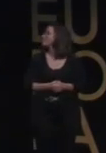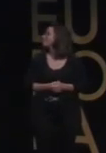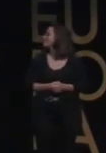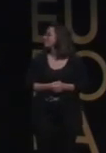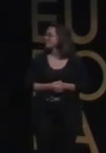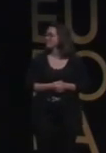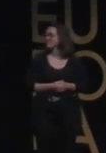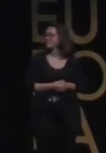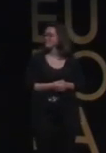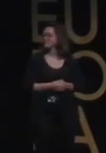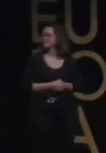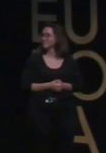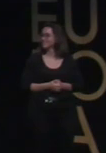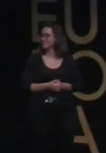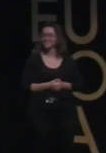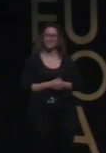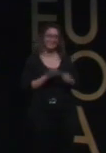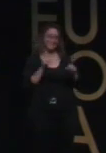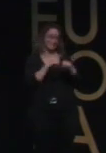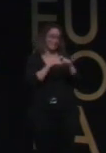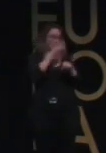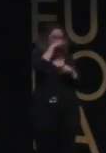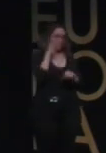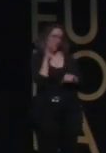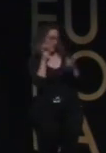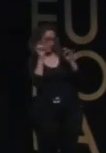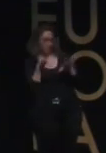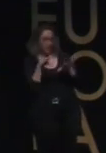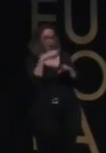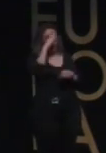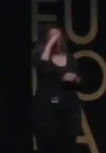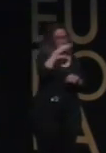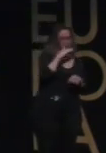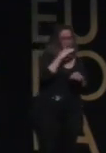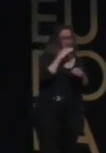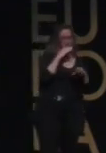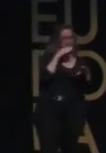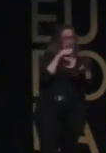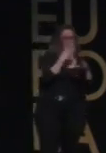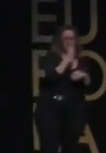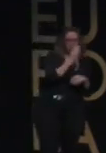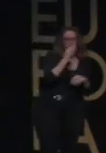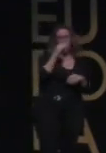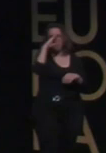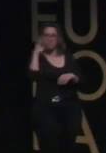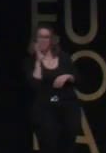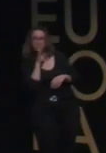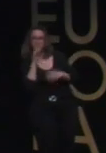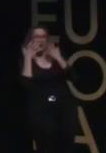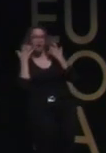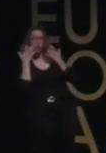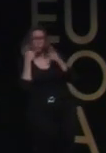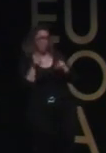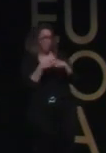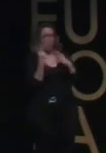Y mis dos maestros de la paternidad. Padres o gatos, perros o gatos, hay que estar. Da igual el estilo, no hay un estilo ni mejor ni peor,